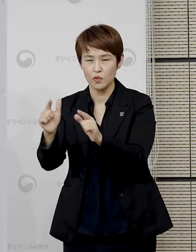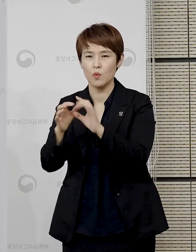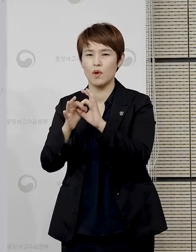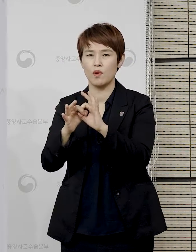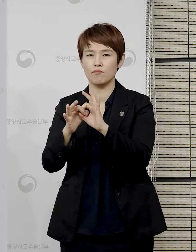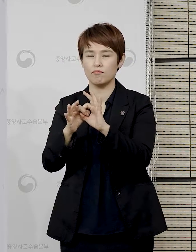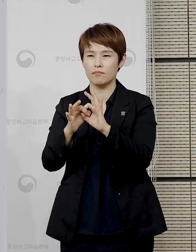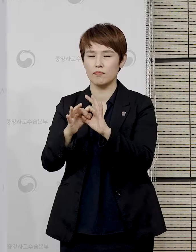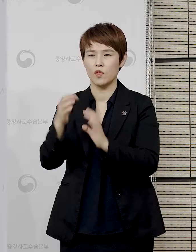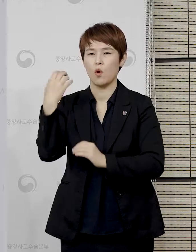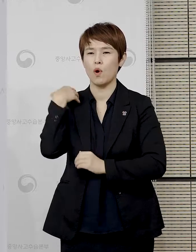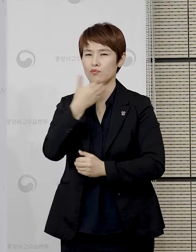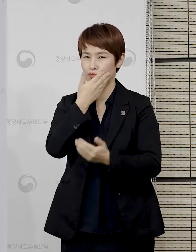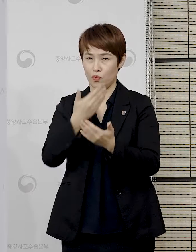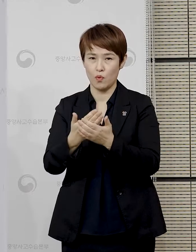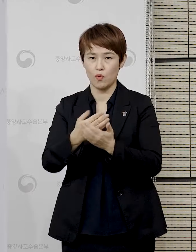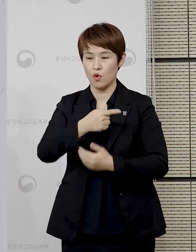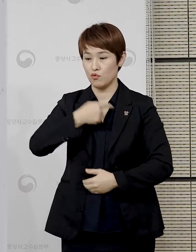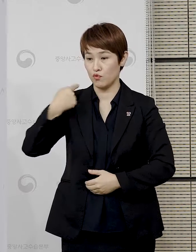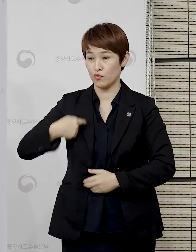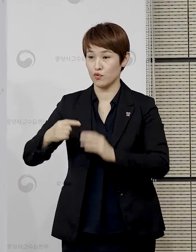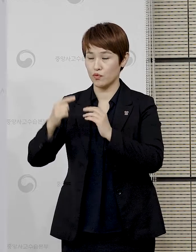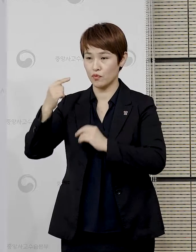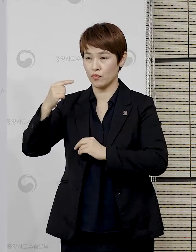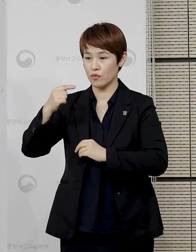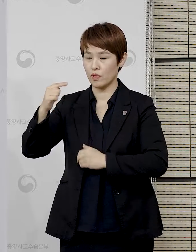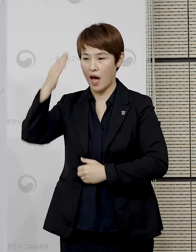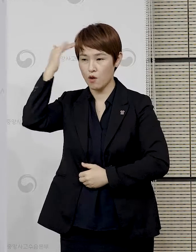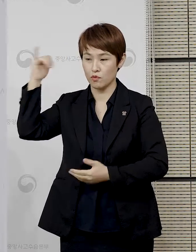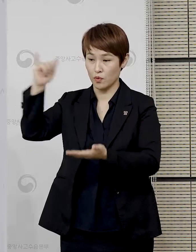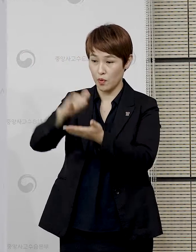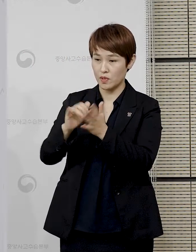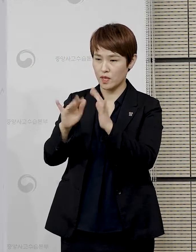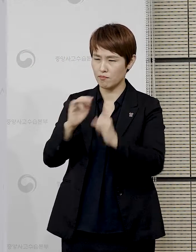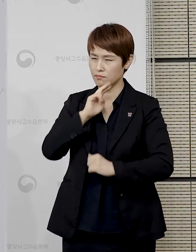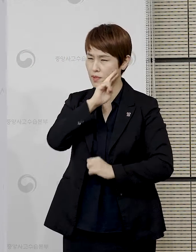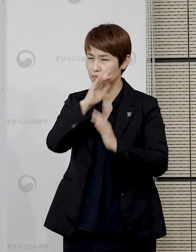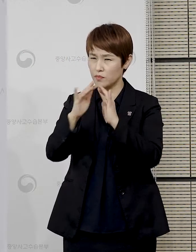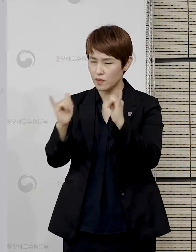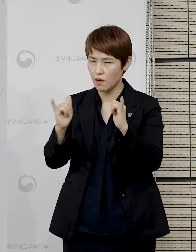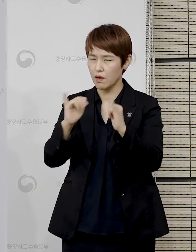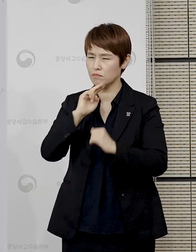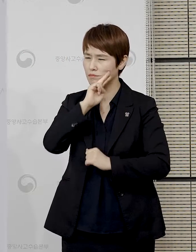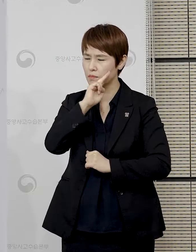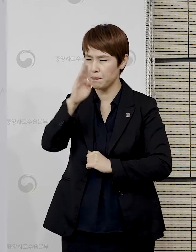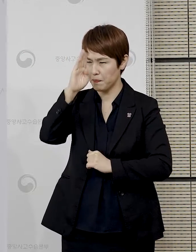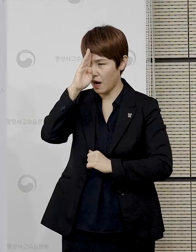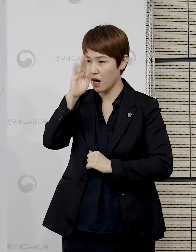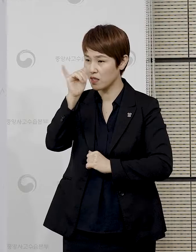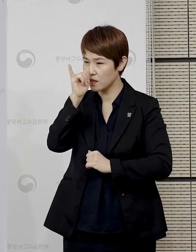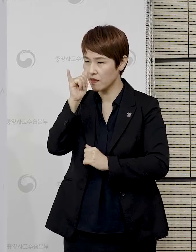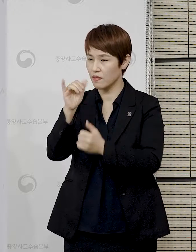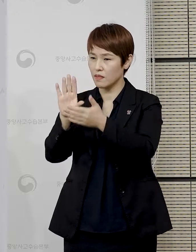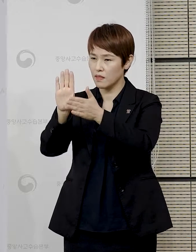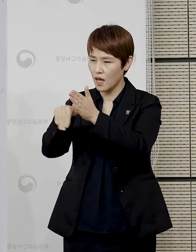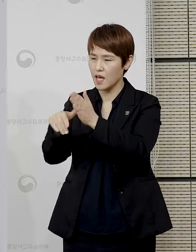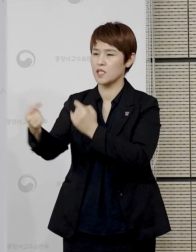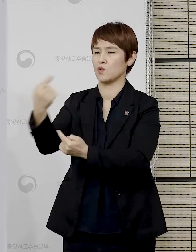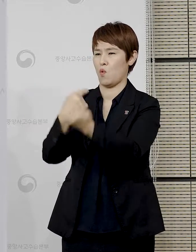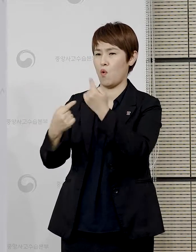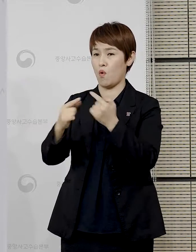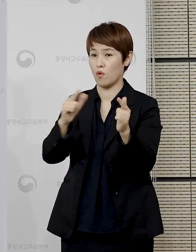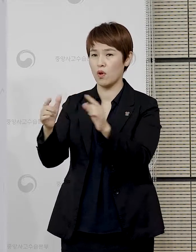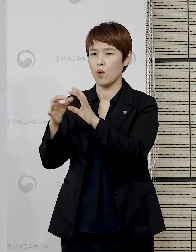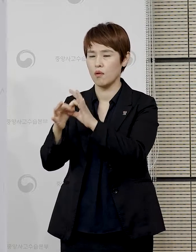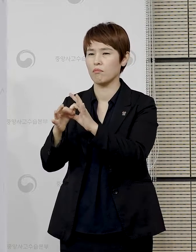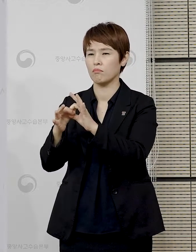이외에도 중국 입국자 등에 대한 주의 깊은 진료와 의심 환자 발생 시 신고 등과 같은 일상적인